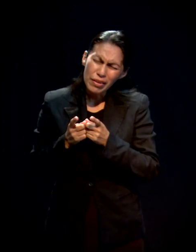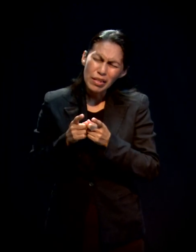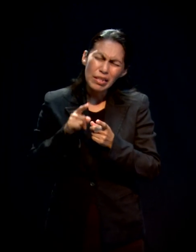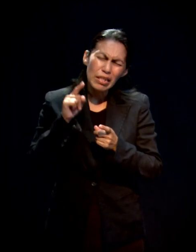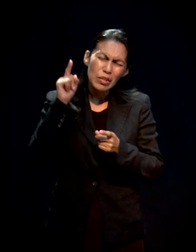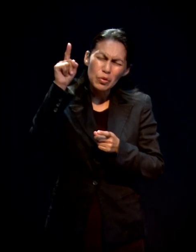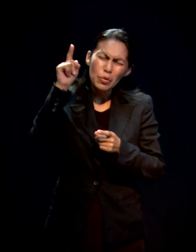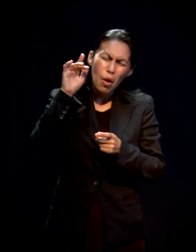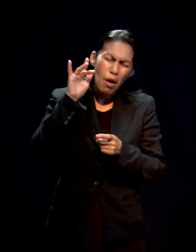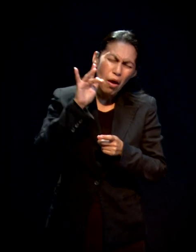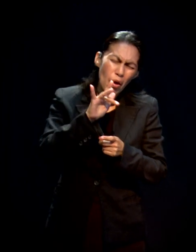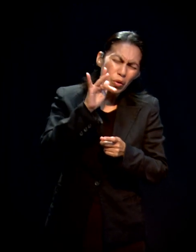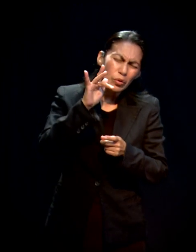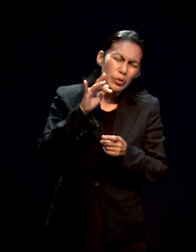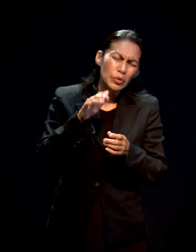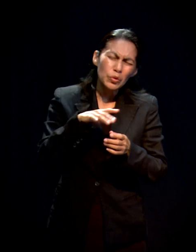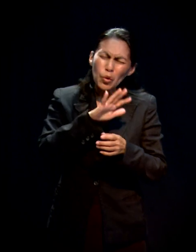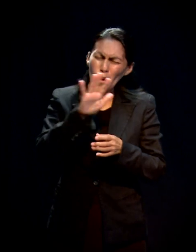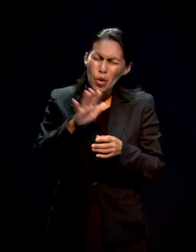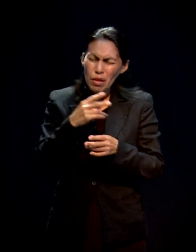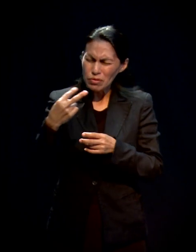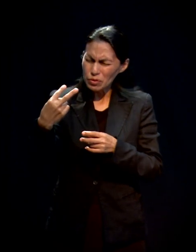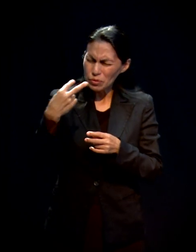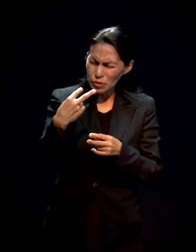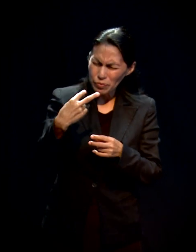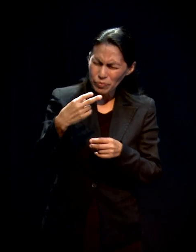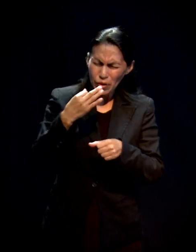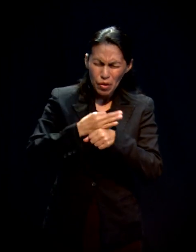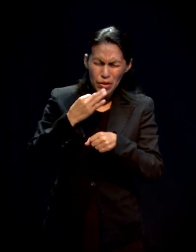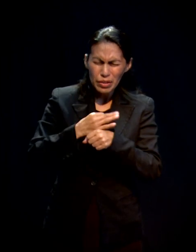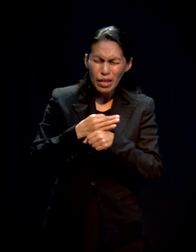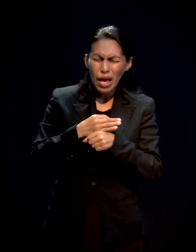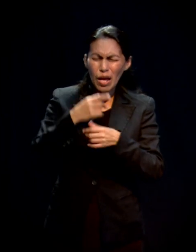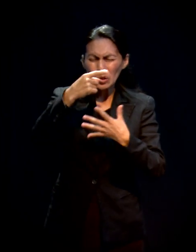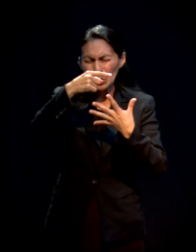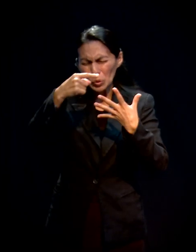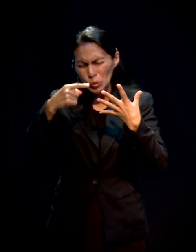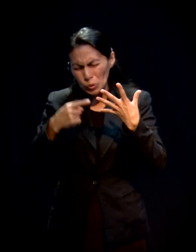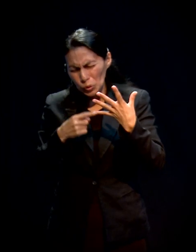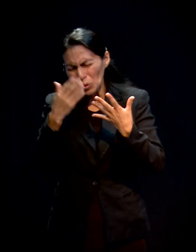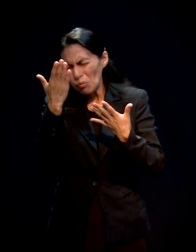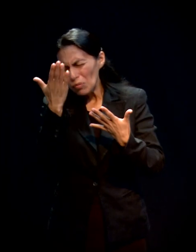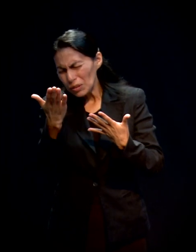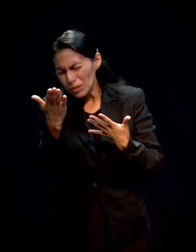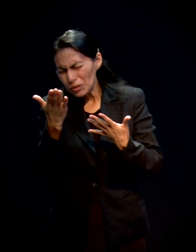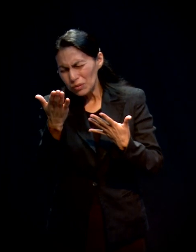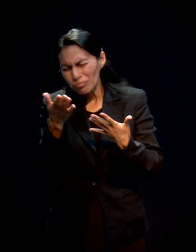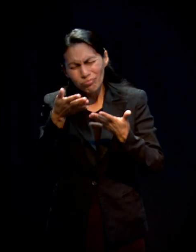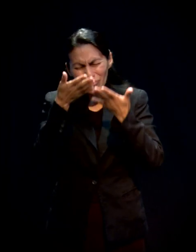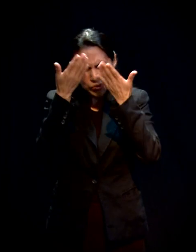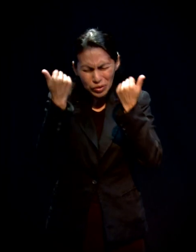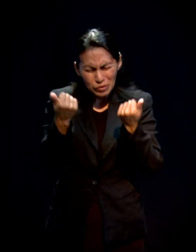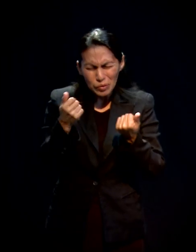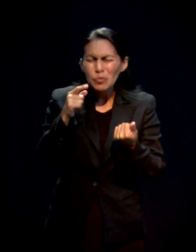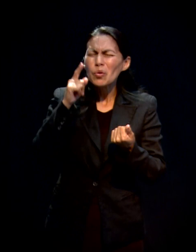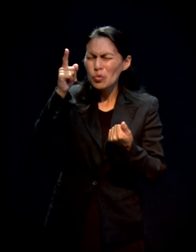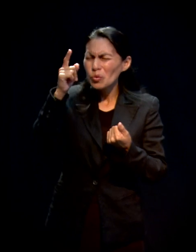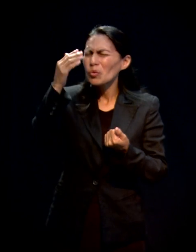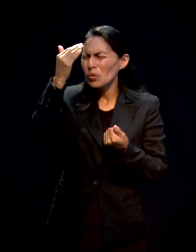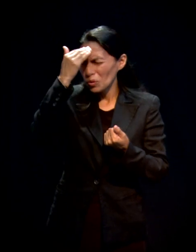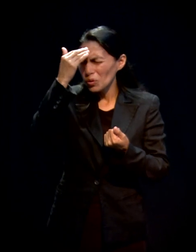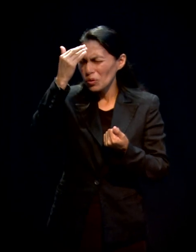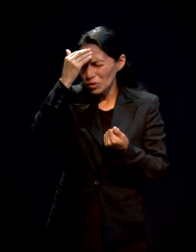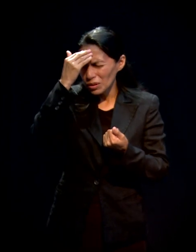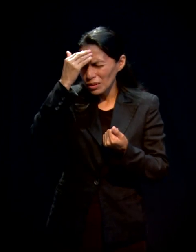corazones hoy señor te pedimos por todas las peticiones que se han externado no sabemos las situaciones en las cuales se encuentren pero